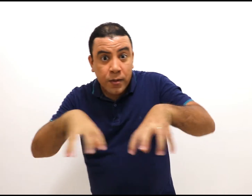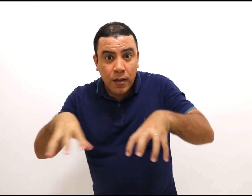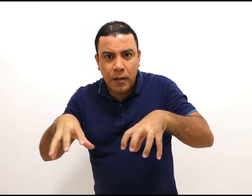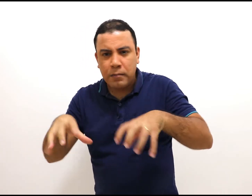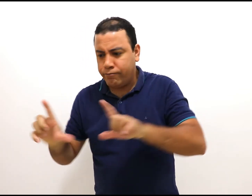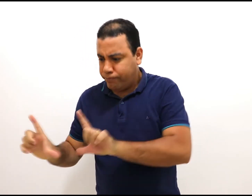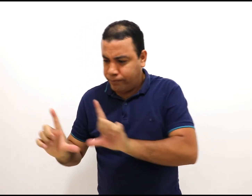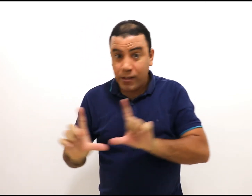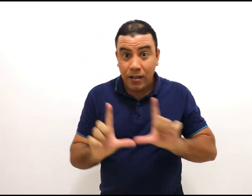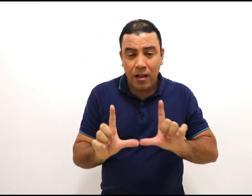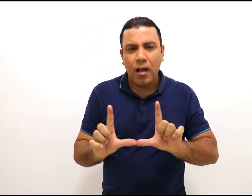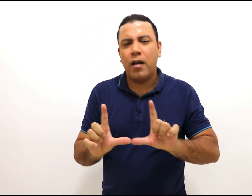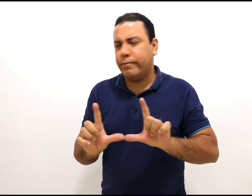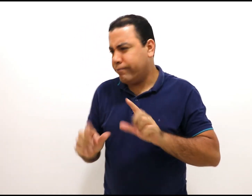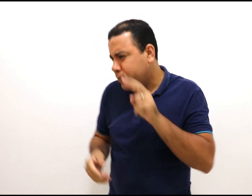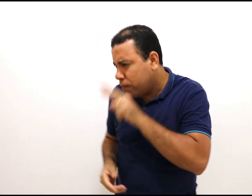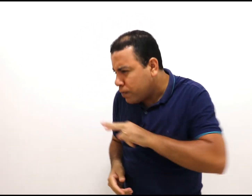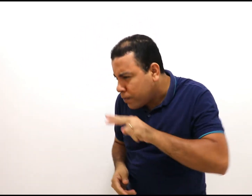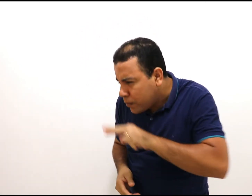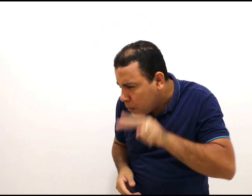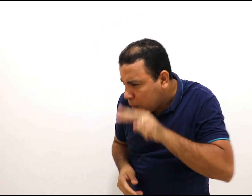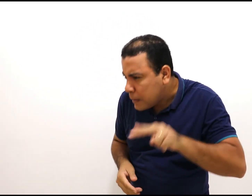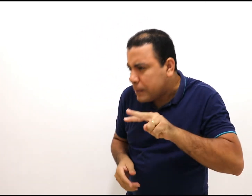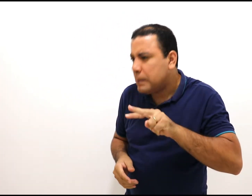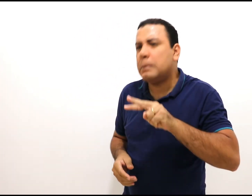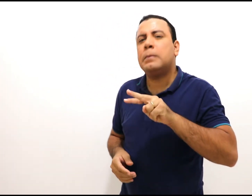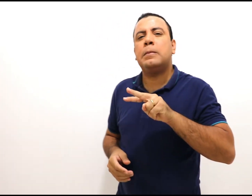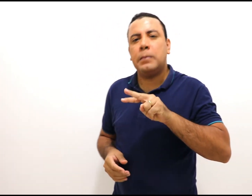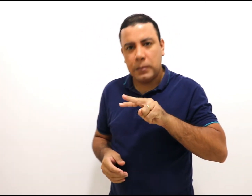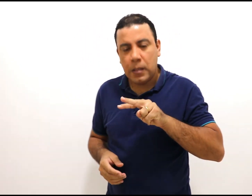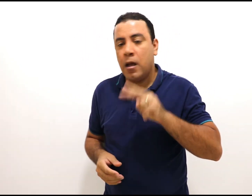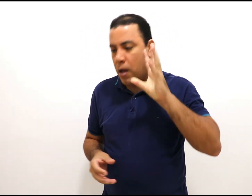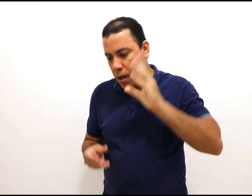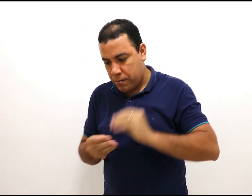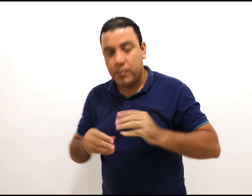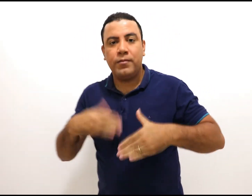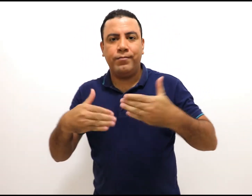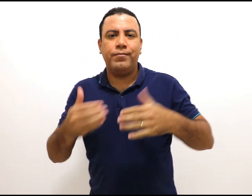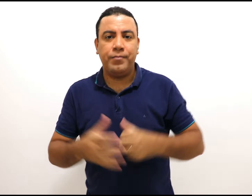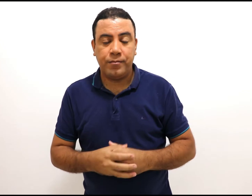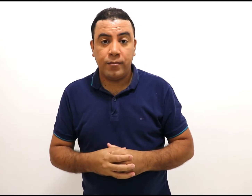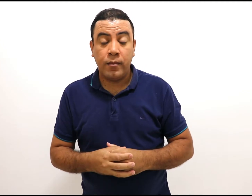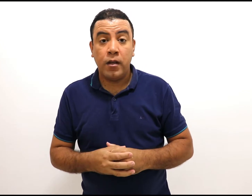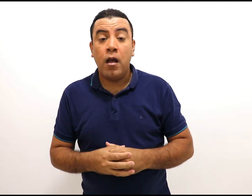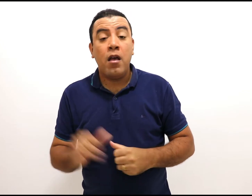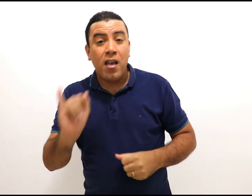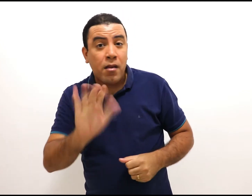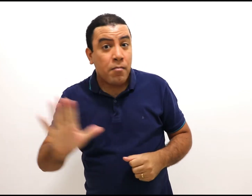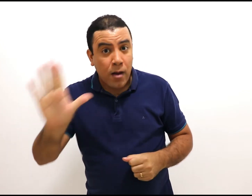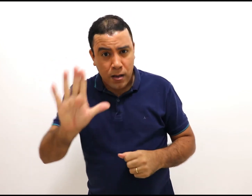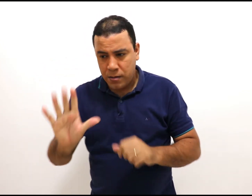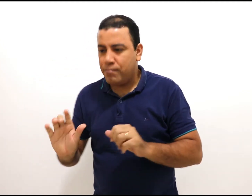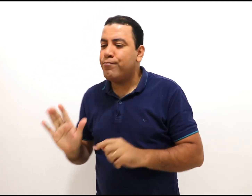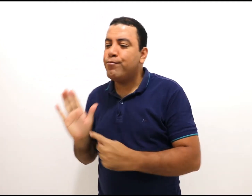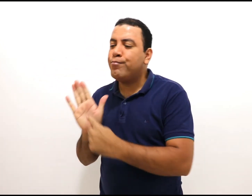As imagens precisam ser usadas não apenas como elemento ilustrativo, mas que instigue a